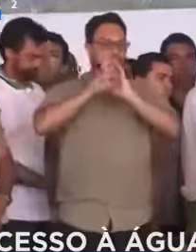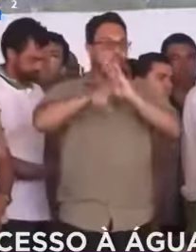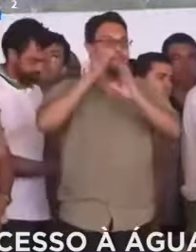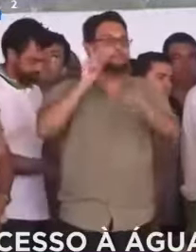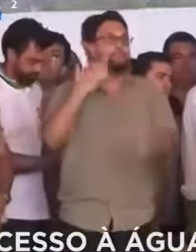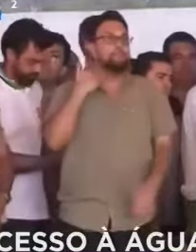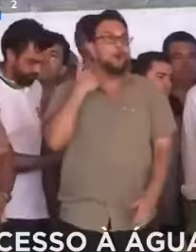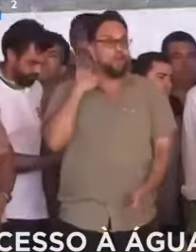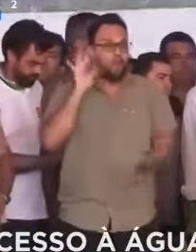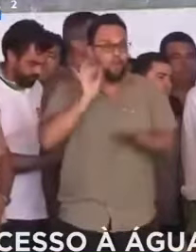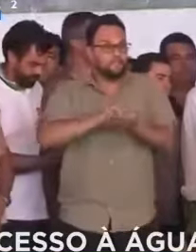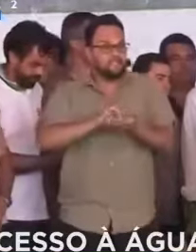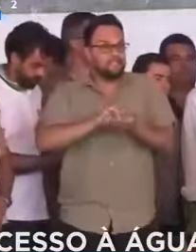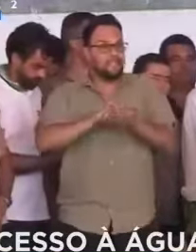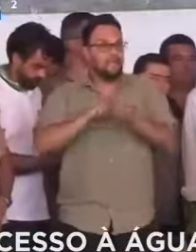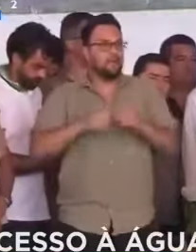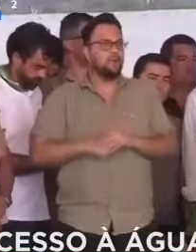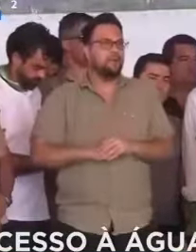oficiais.